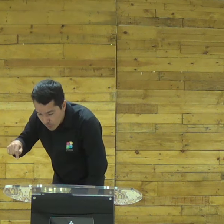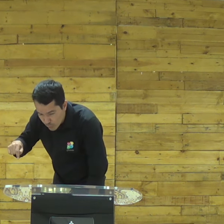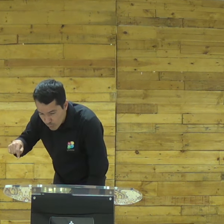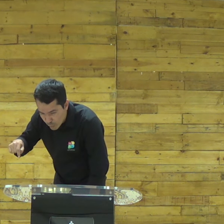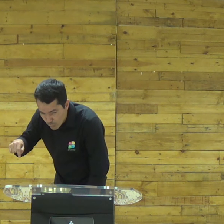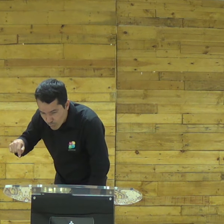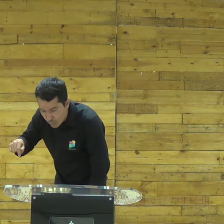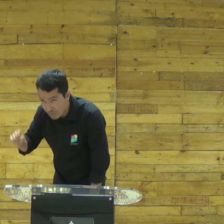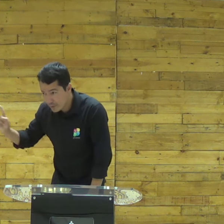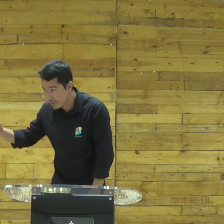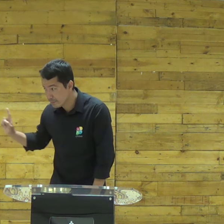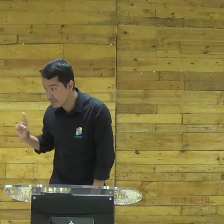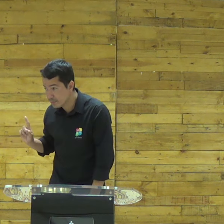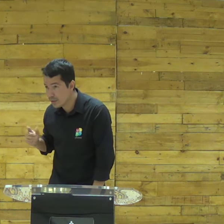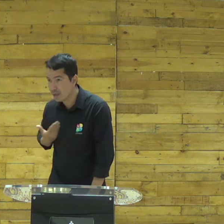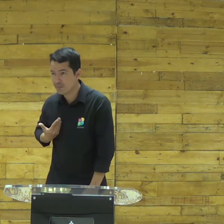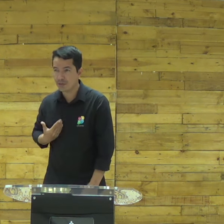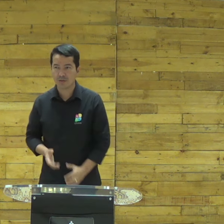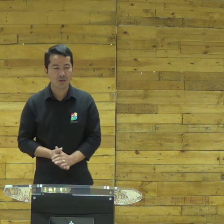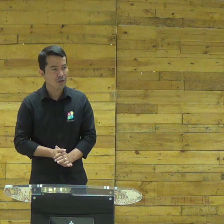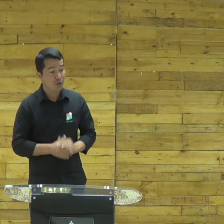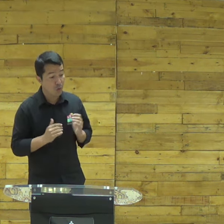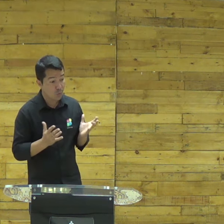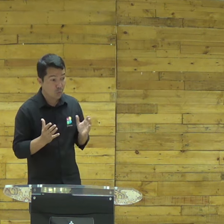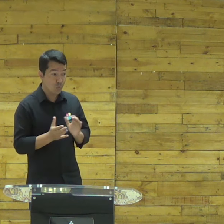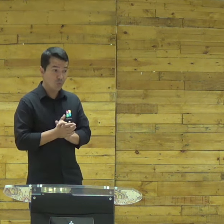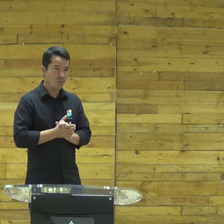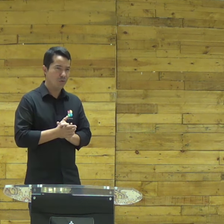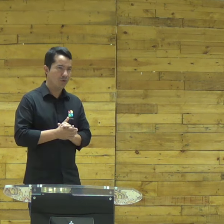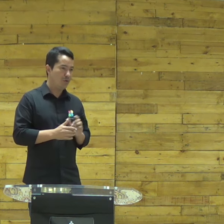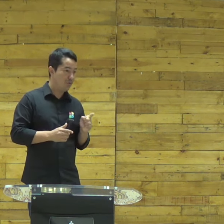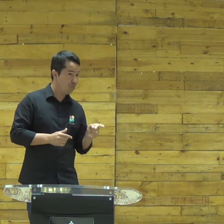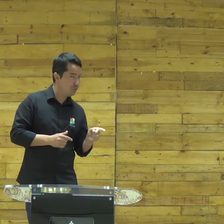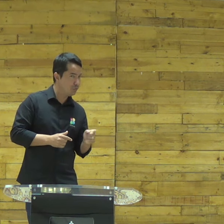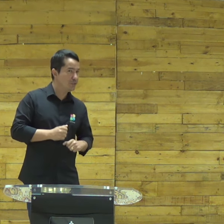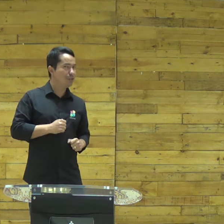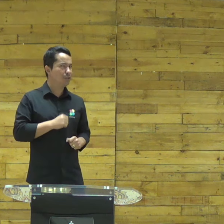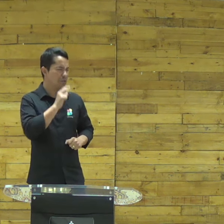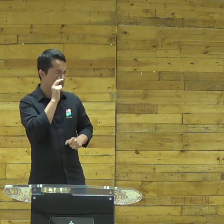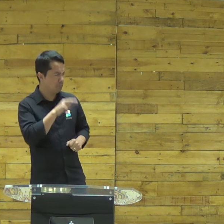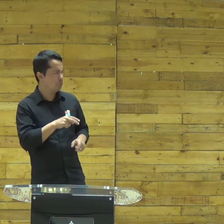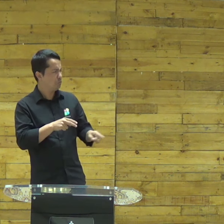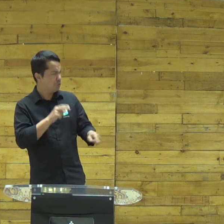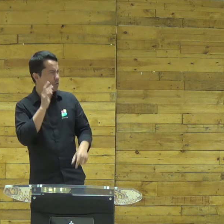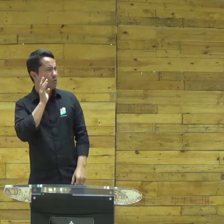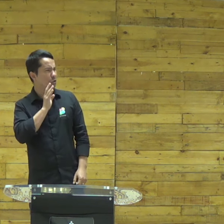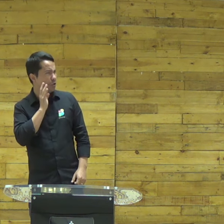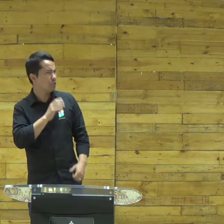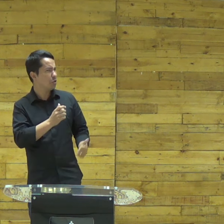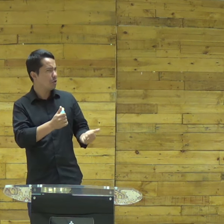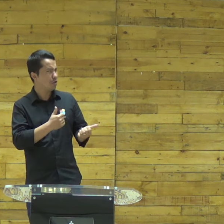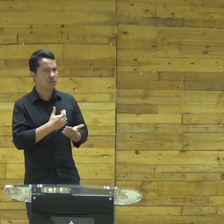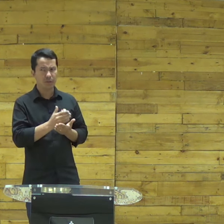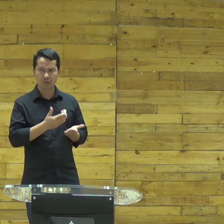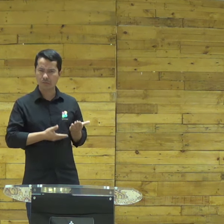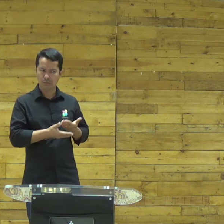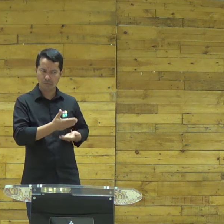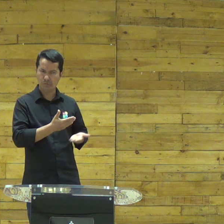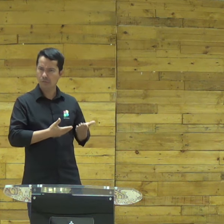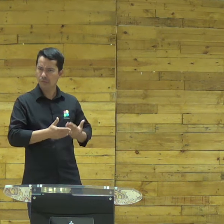jeito fui lá tomei uma aguinha e veio um amigo oh tudo bem que legal você tá